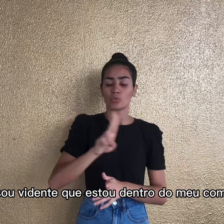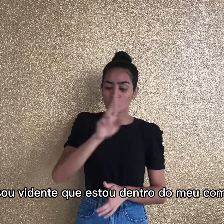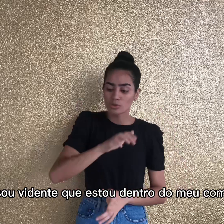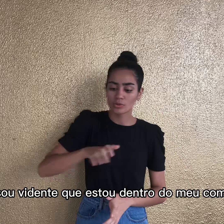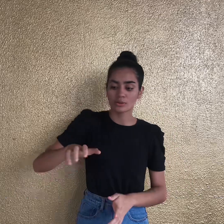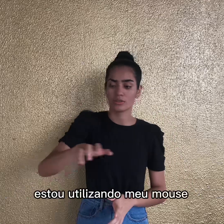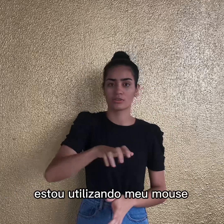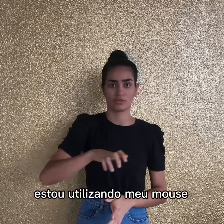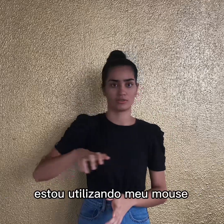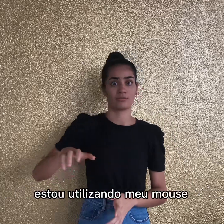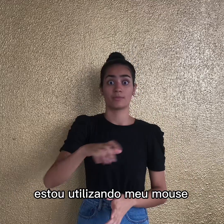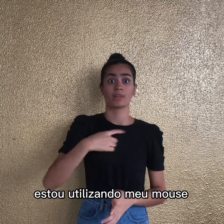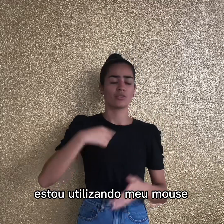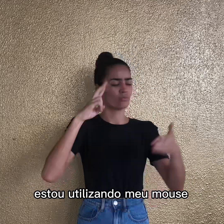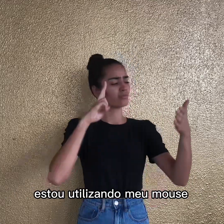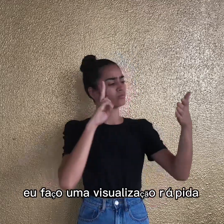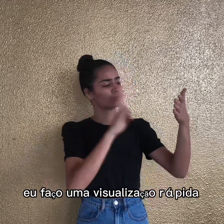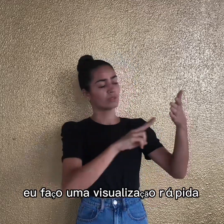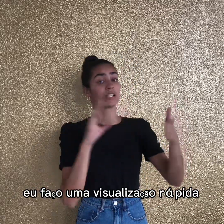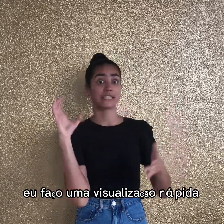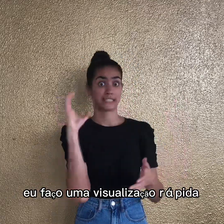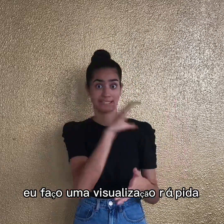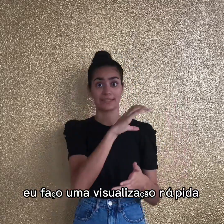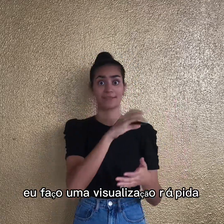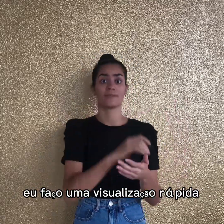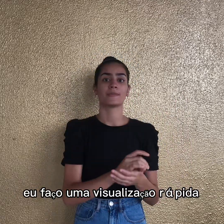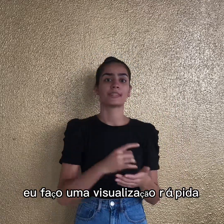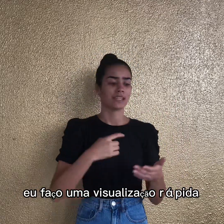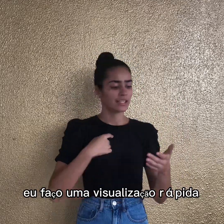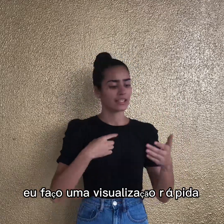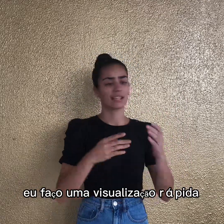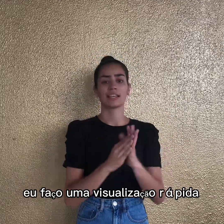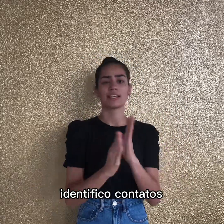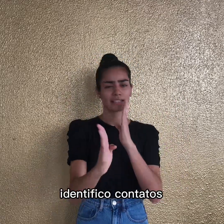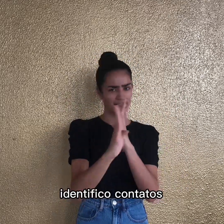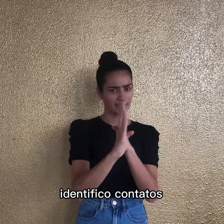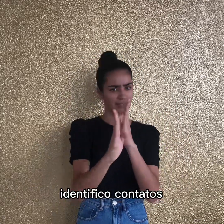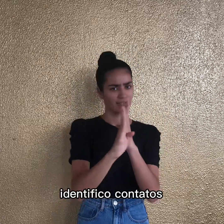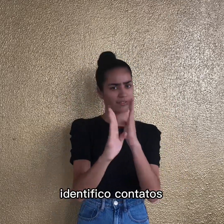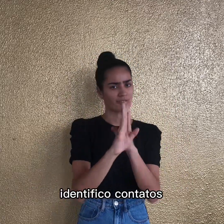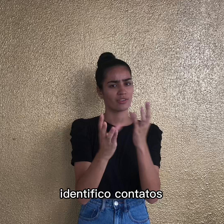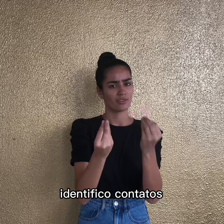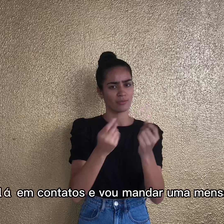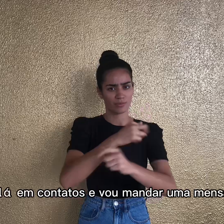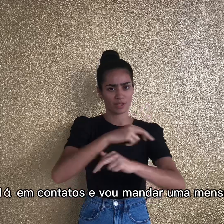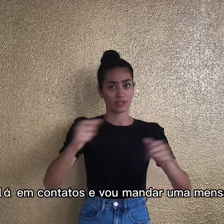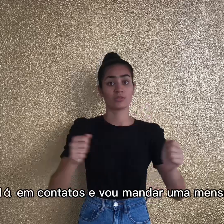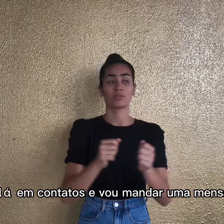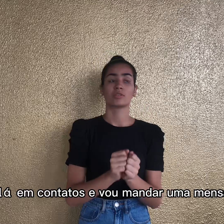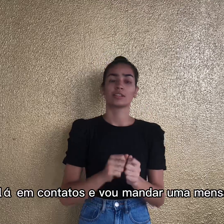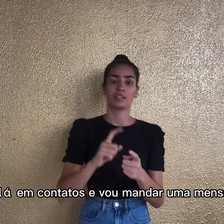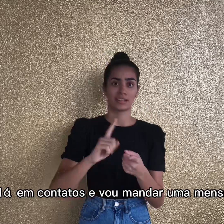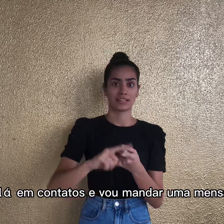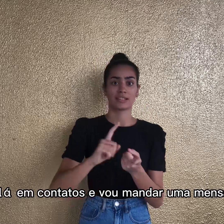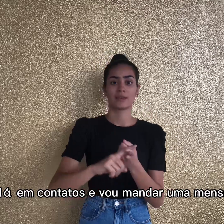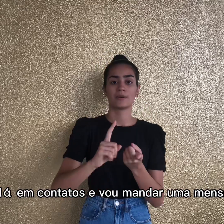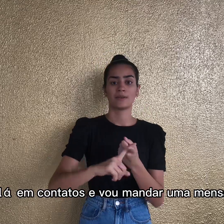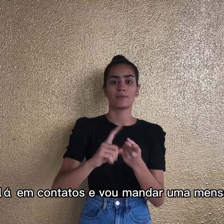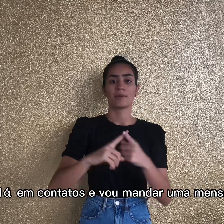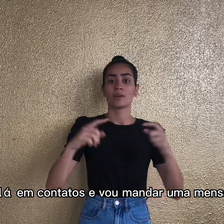computador, estou utilizando o meu mouse, eu faço uma visualização rápida, identifico contatos, clico lá em contatos e vou mandar